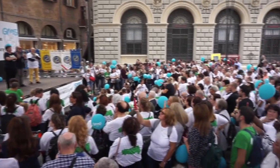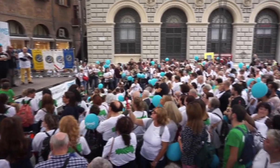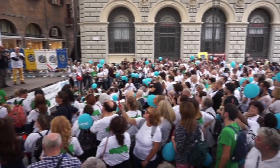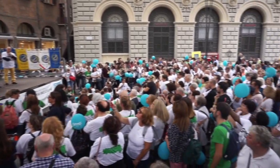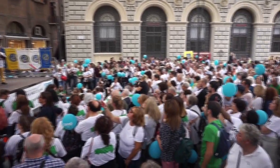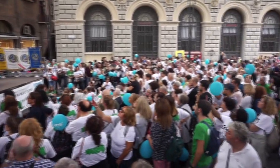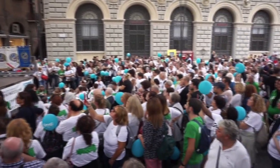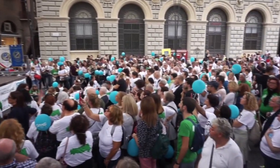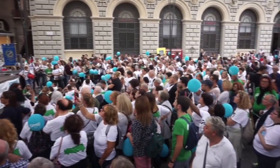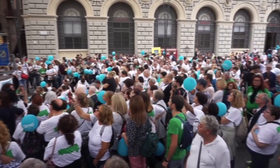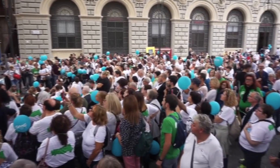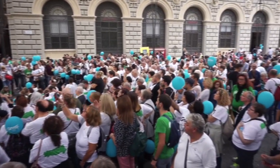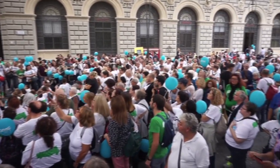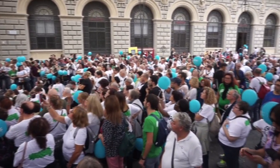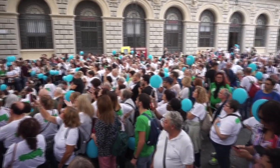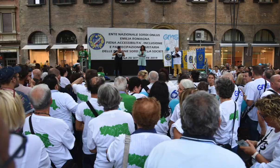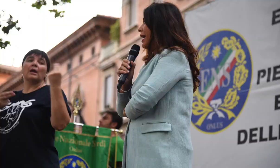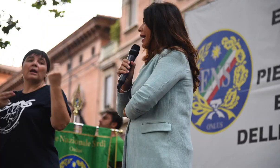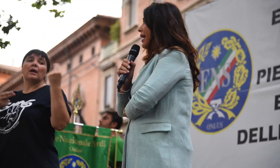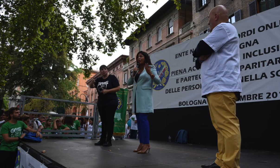e quant'altro. Proprio